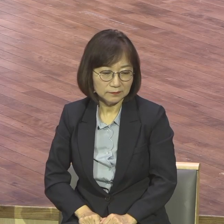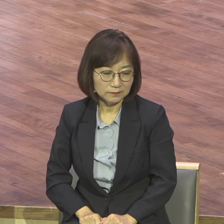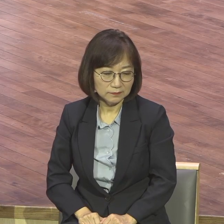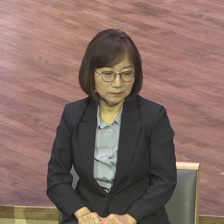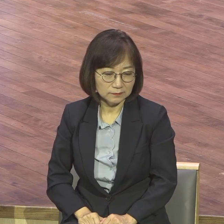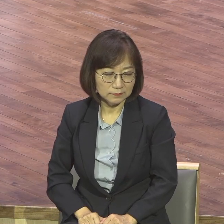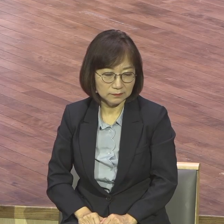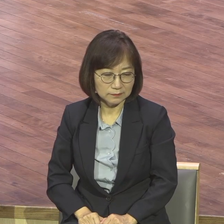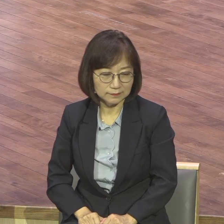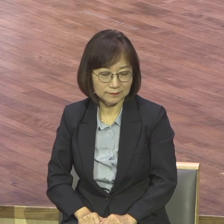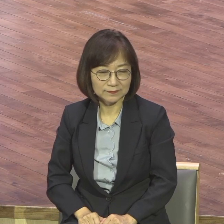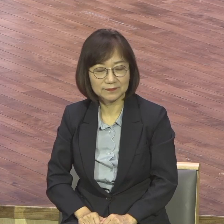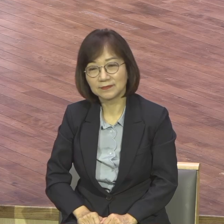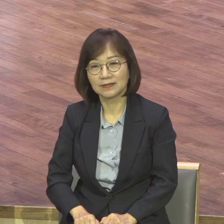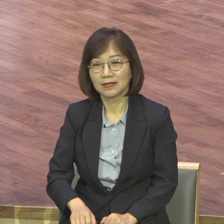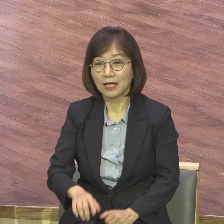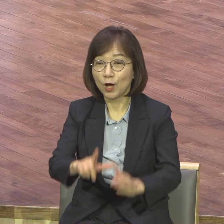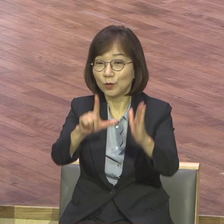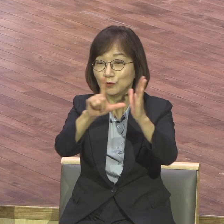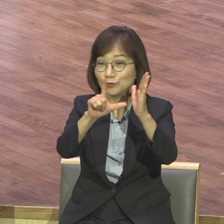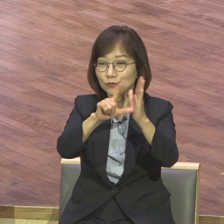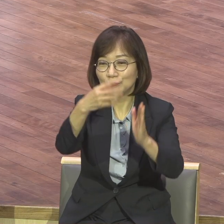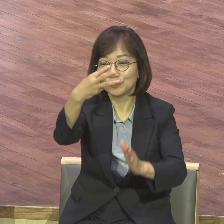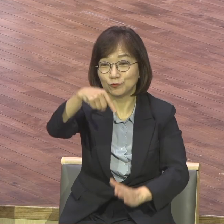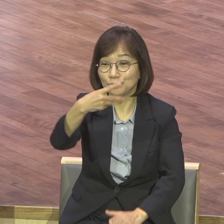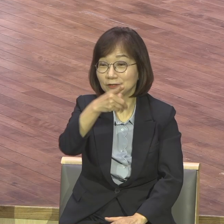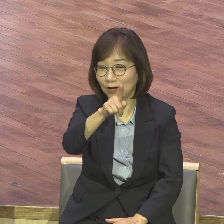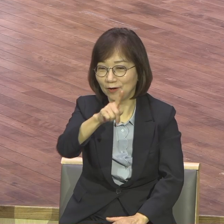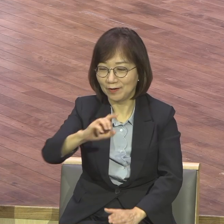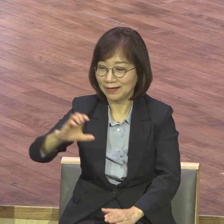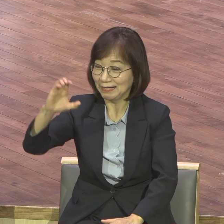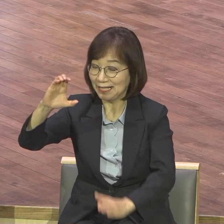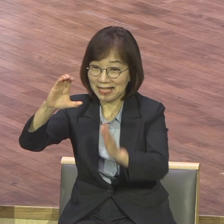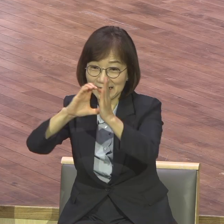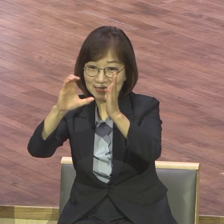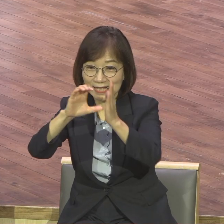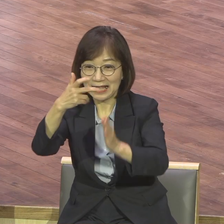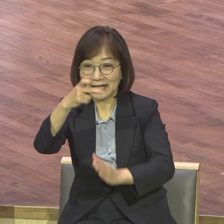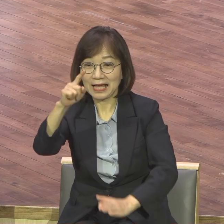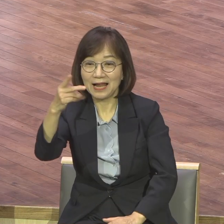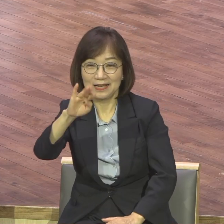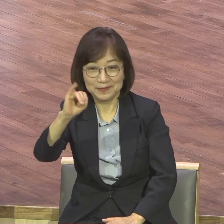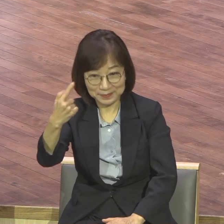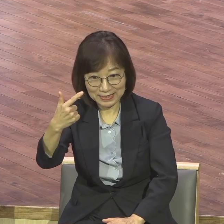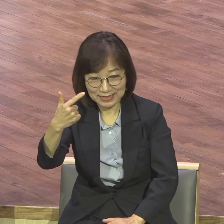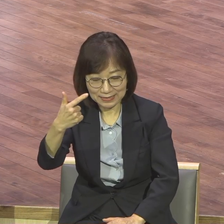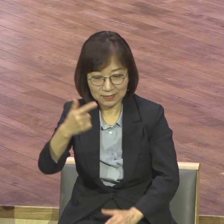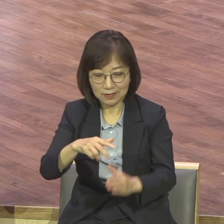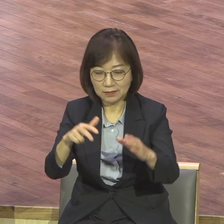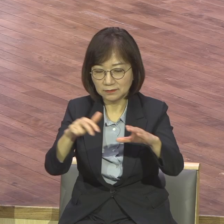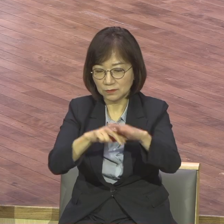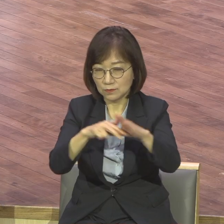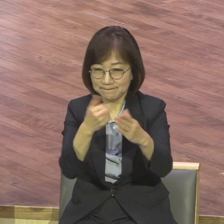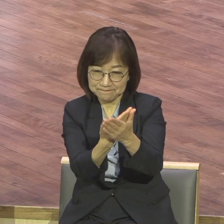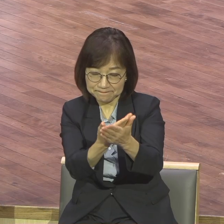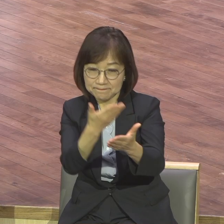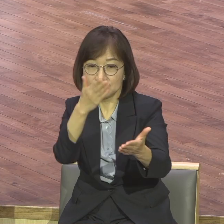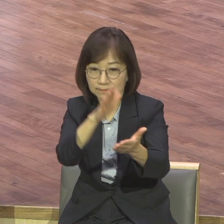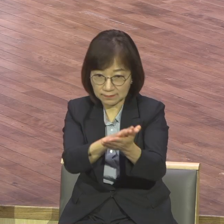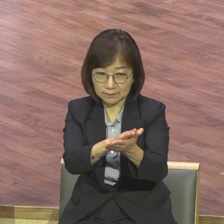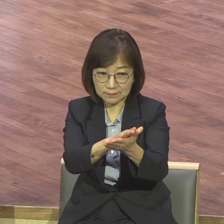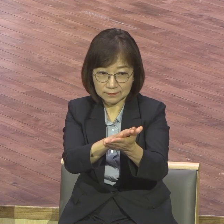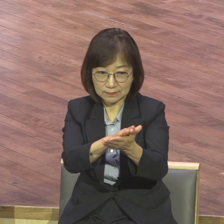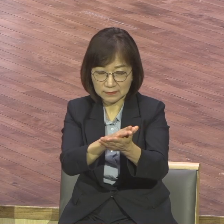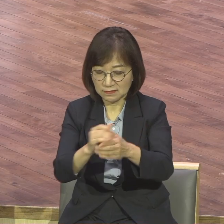이 마틴 루터 또 요한 칼빈 이렇게 종교 개혁의 기치를 들을